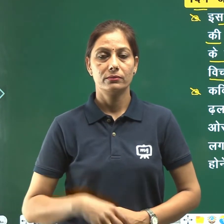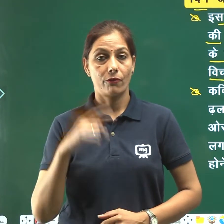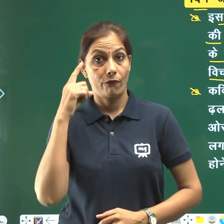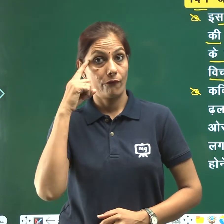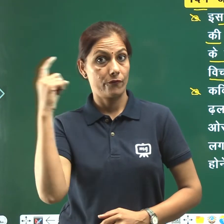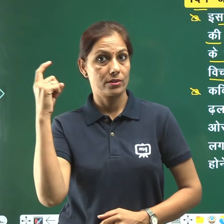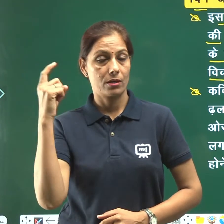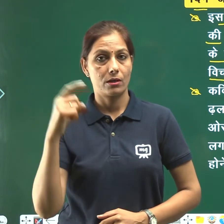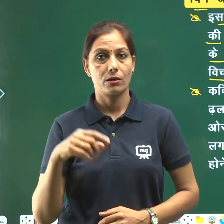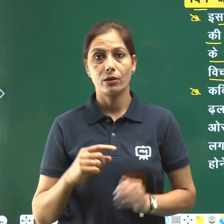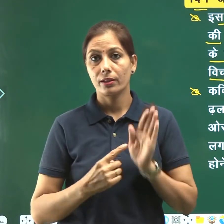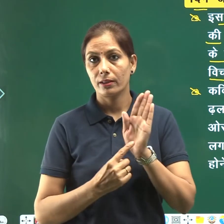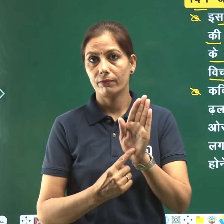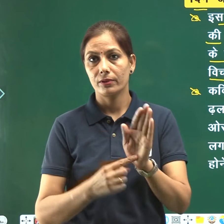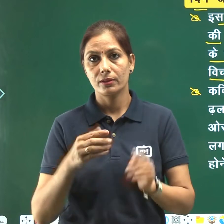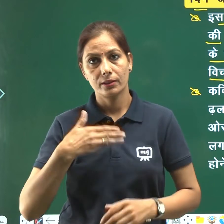विचार व्यक्त किए हैं।